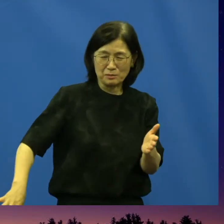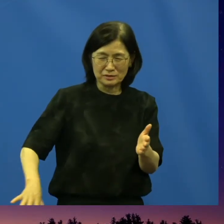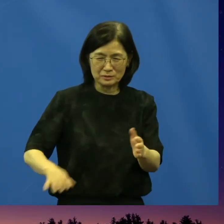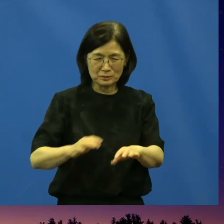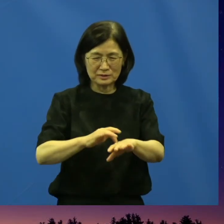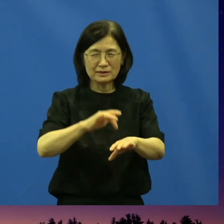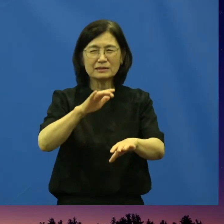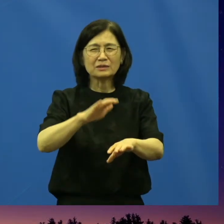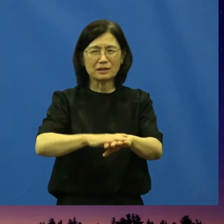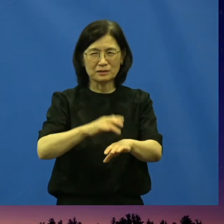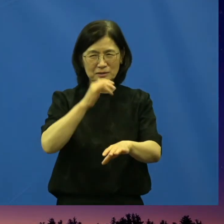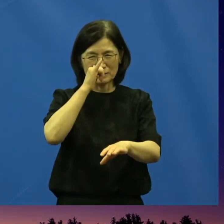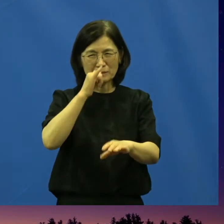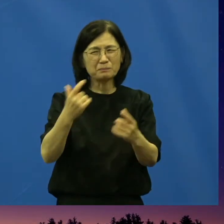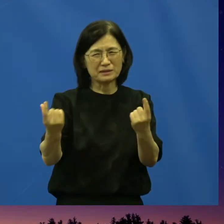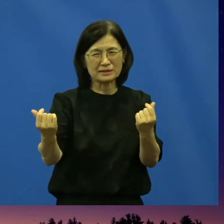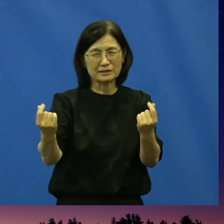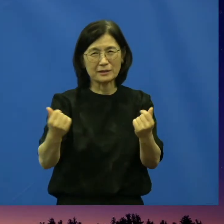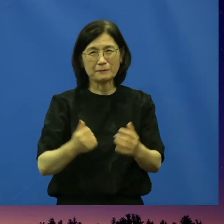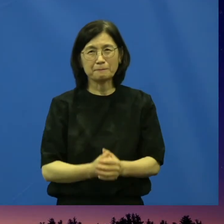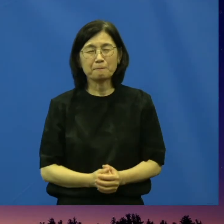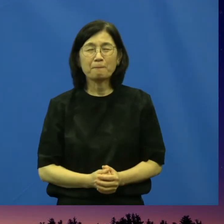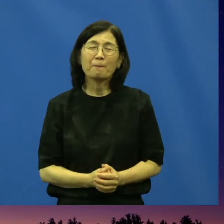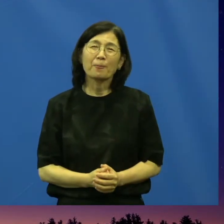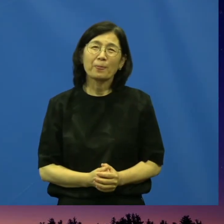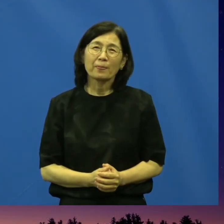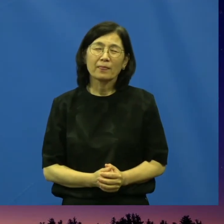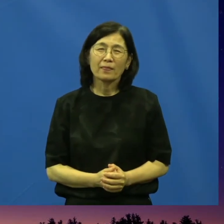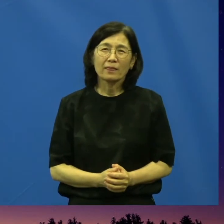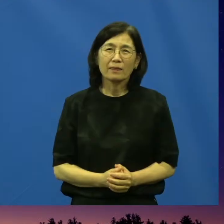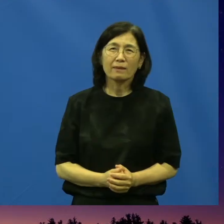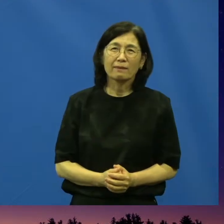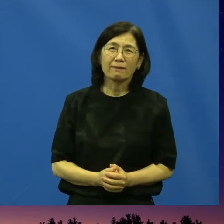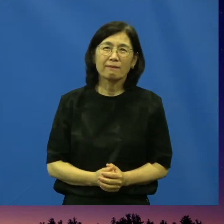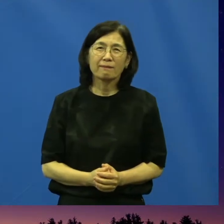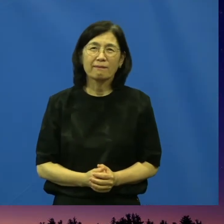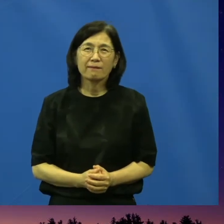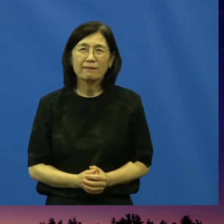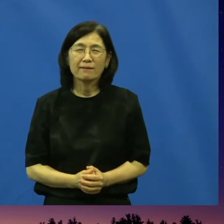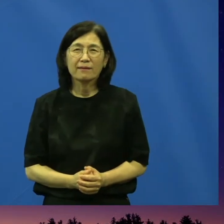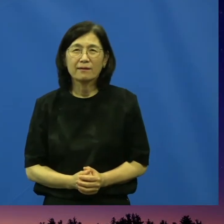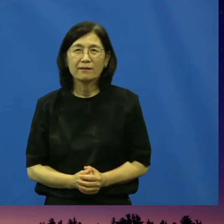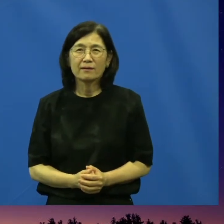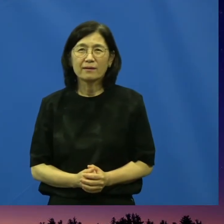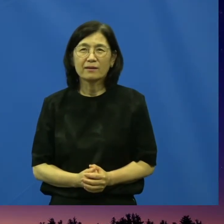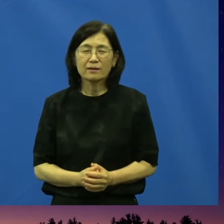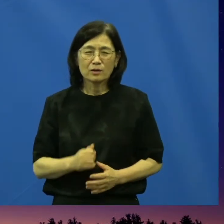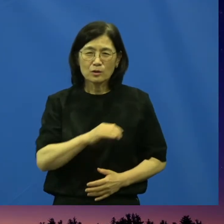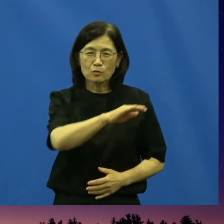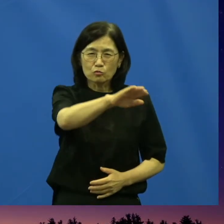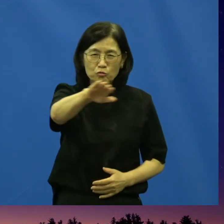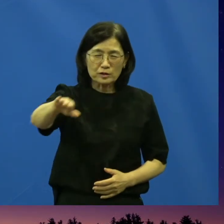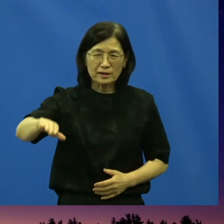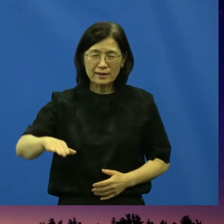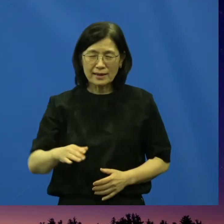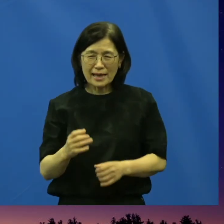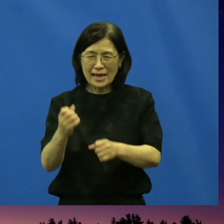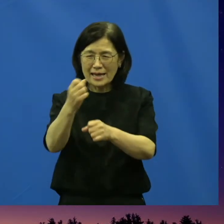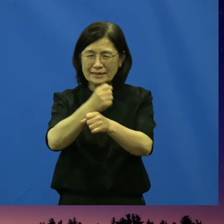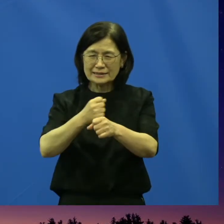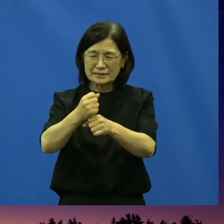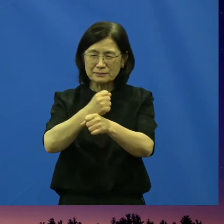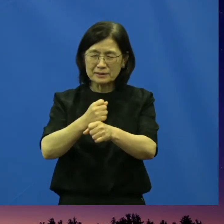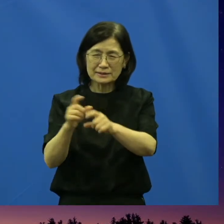수 없는, 그리고 무엇보다도 여러분, 우리의 인생에 지어진 짐이 무겁다는 거죠. 쉬운 삶이